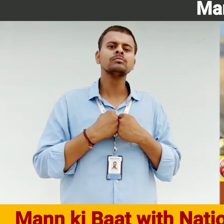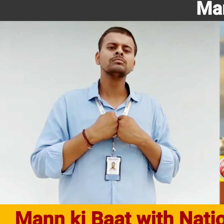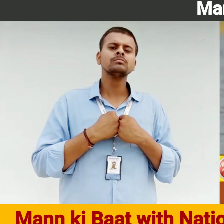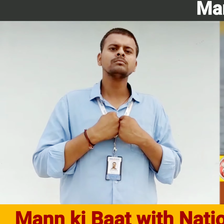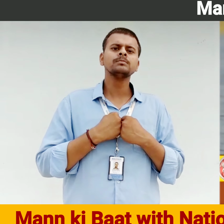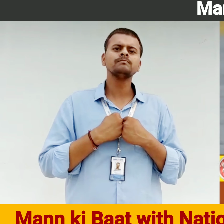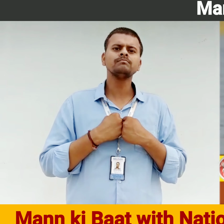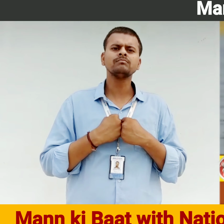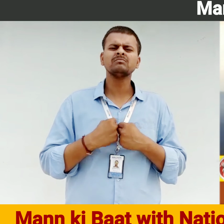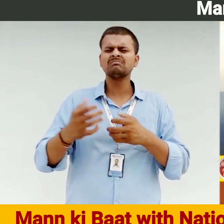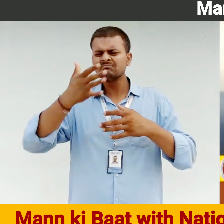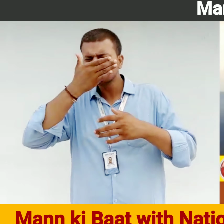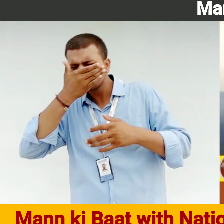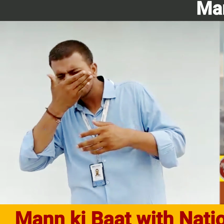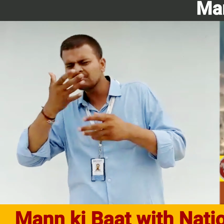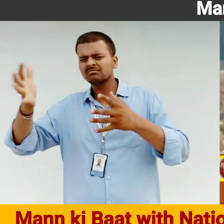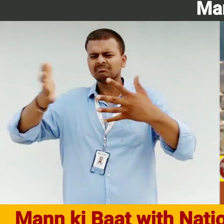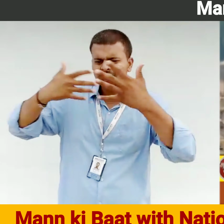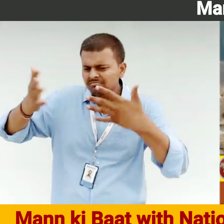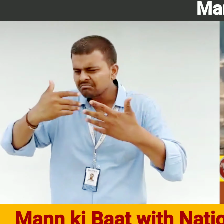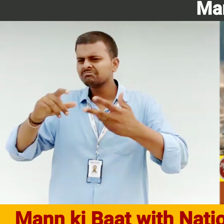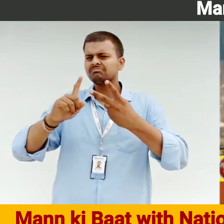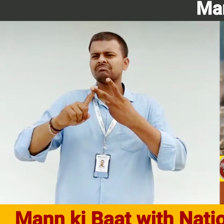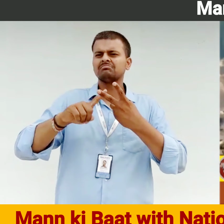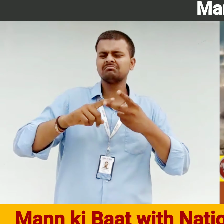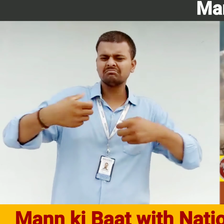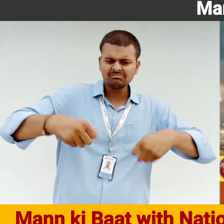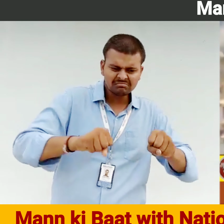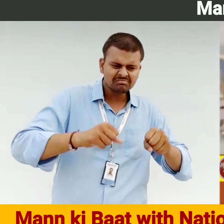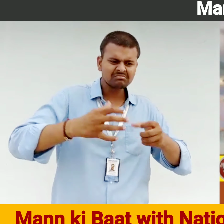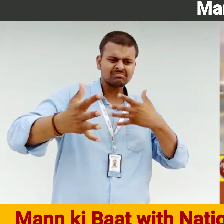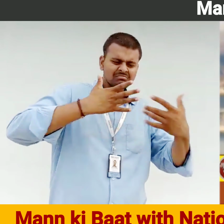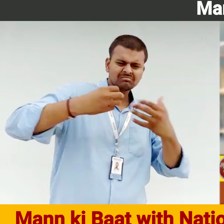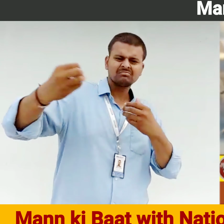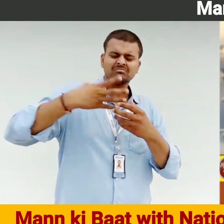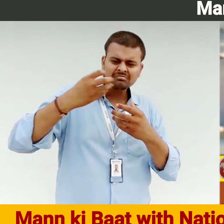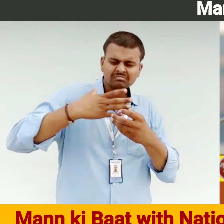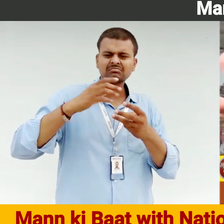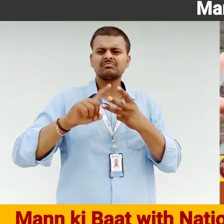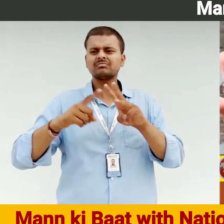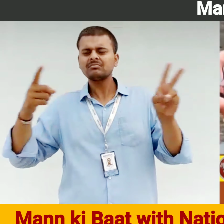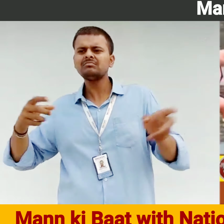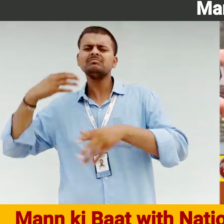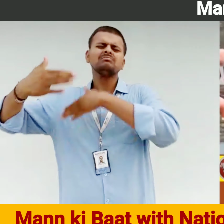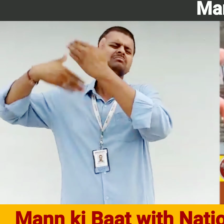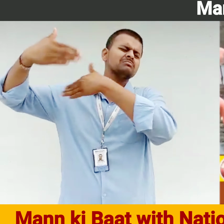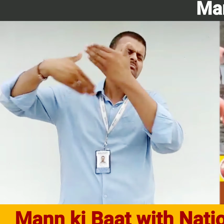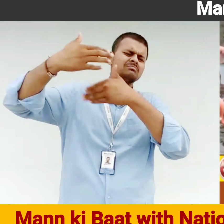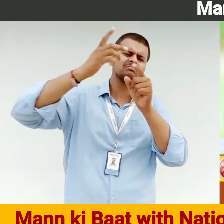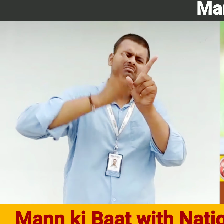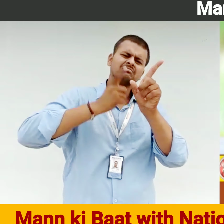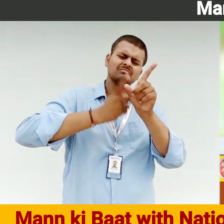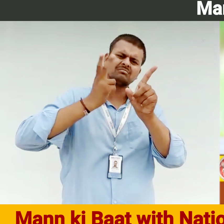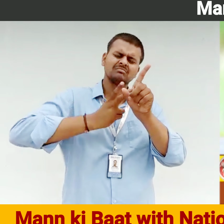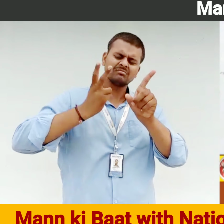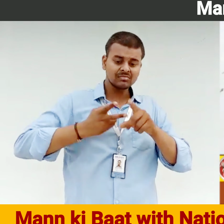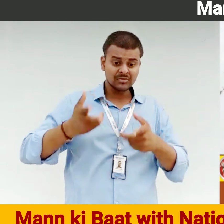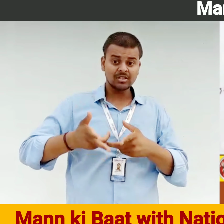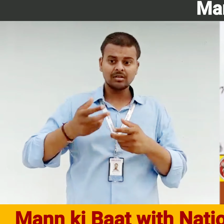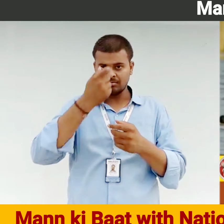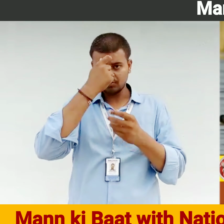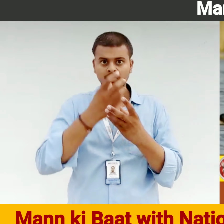थे, सालों बाद उनकी आवाज को लोग अपने घरों में सुन रहे हैं। अनेक जगहों से जानवरों